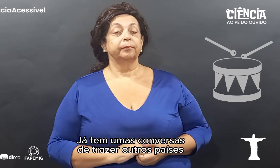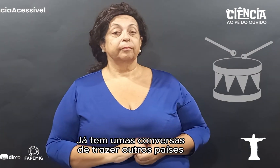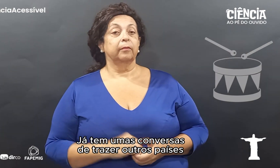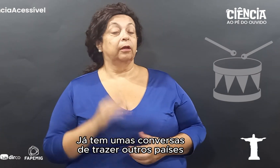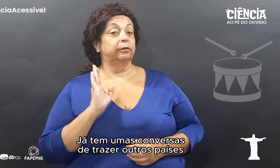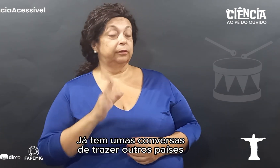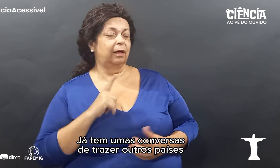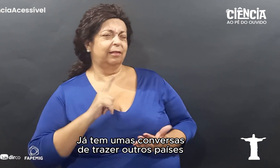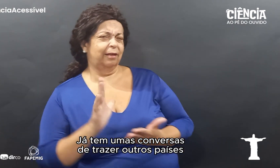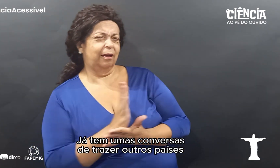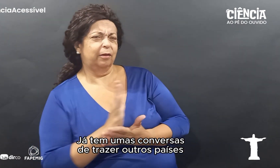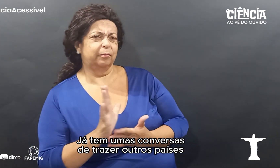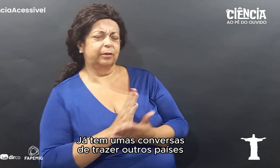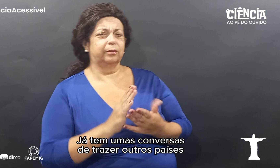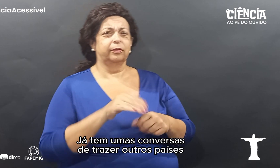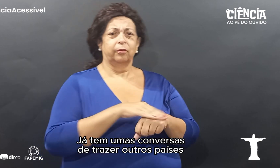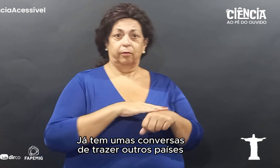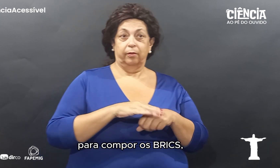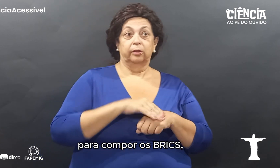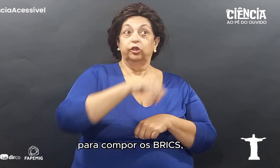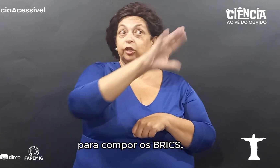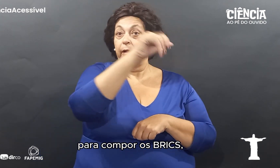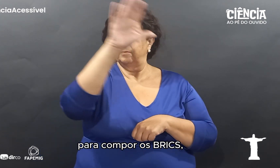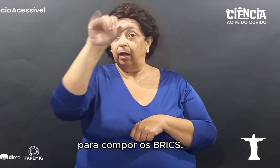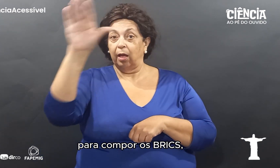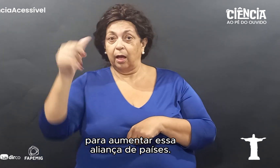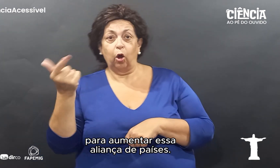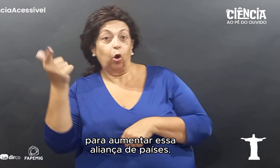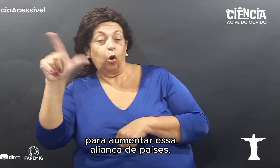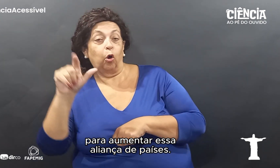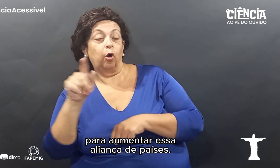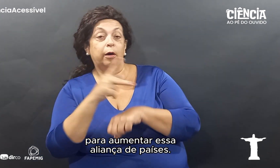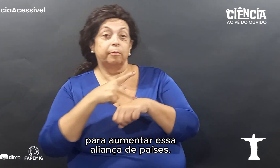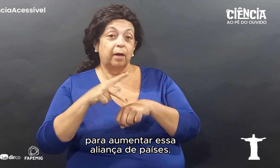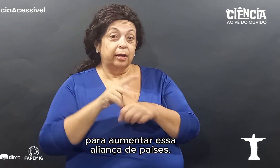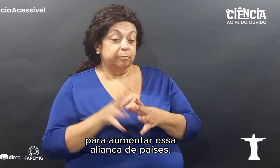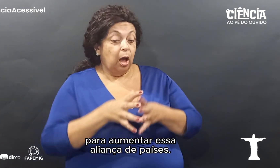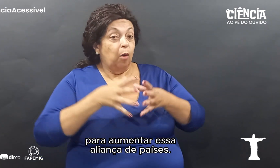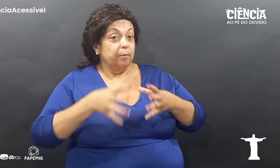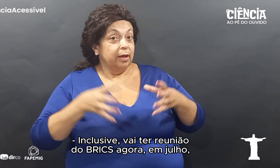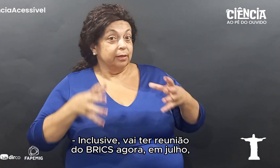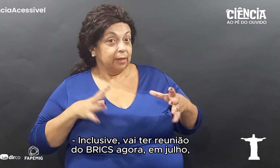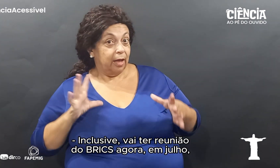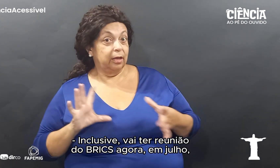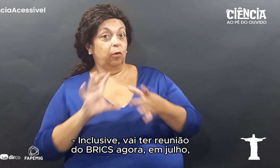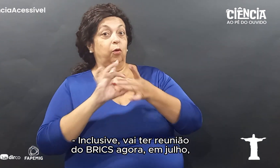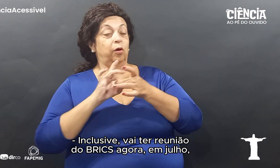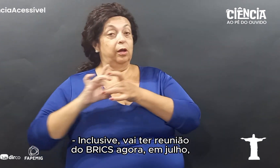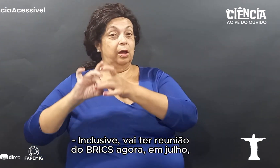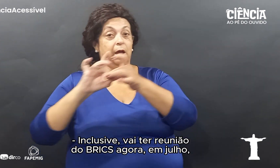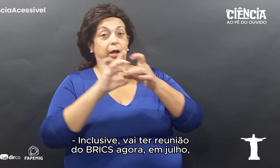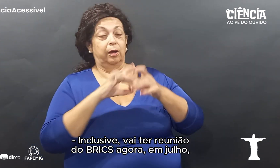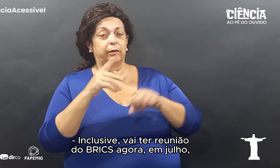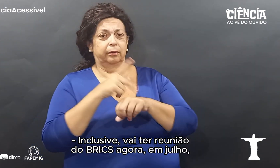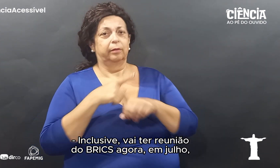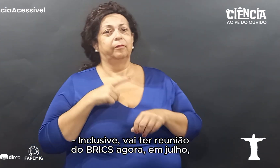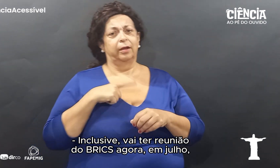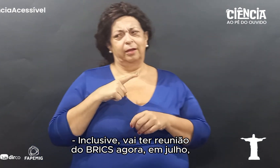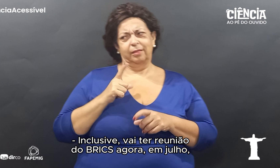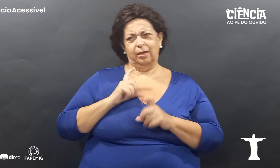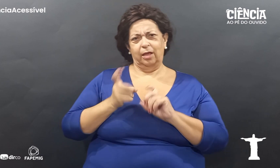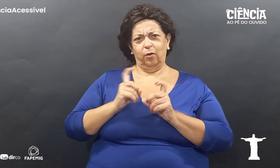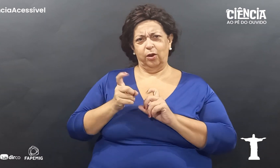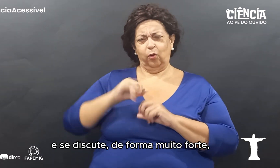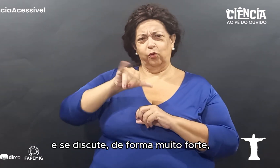Já tem umas conversas de trazer outros países para compor o BRICS, para aumentar essa aliança de países. Inclusive, vai ter reunião do BRICS agora